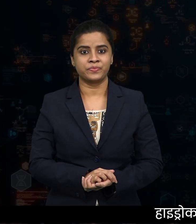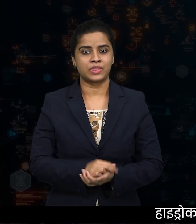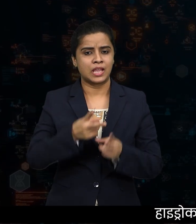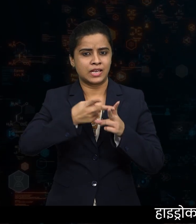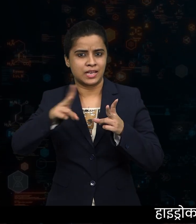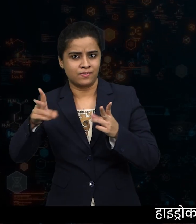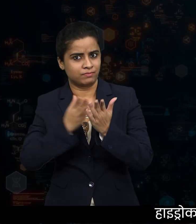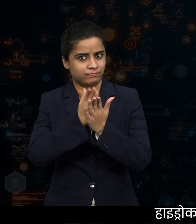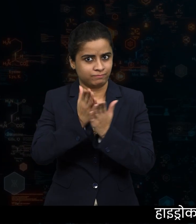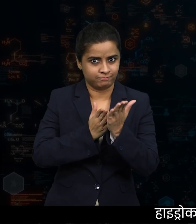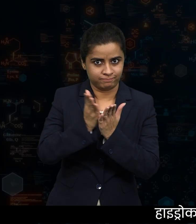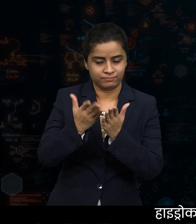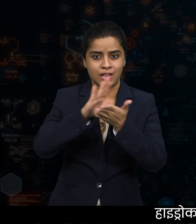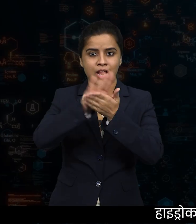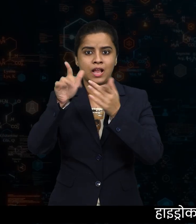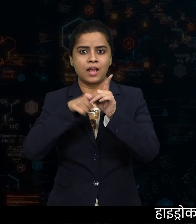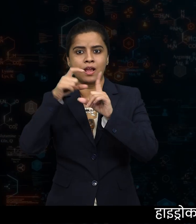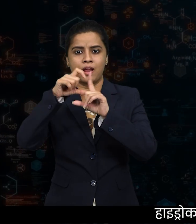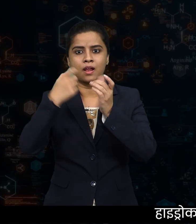हाइड्रोकार्बन के विभिन्न प्रकार,